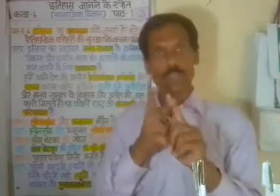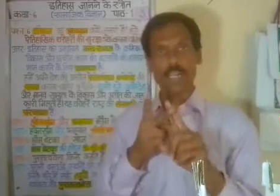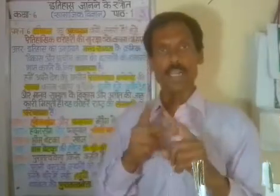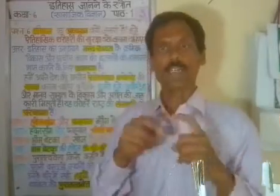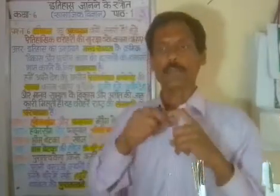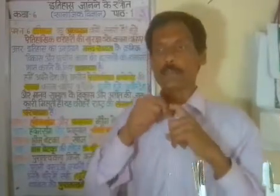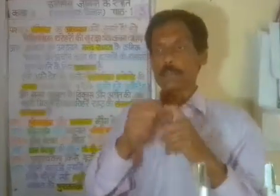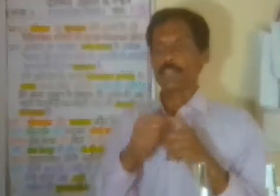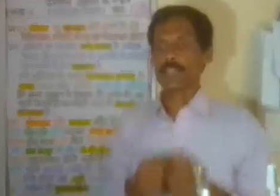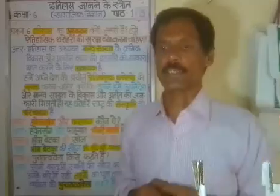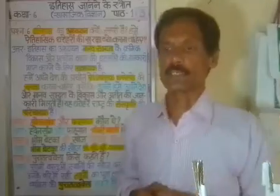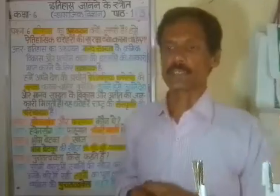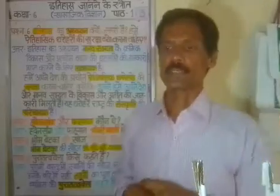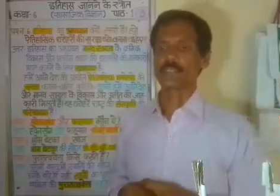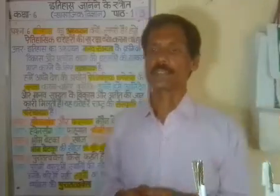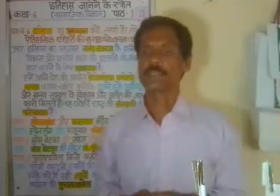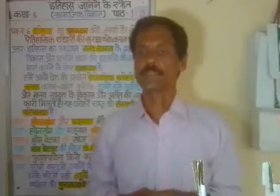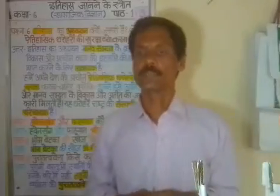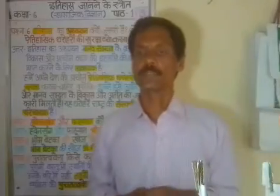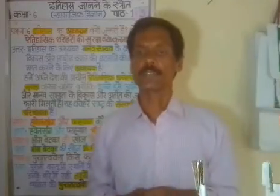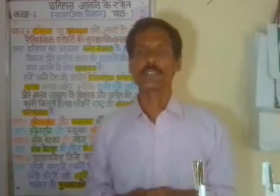दूसरा प्रश्न,